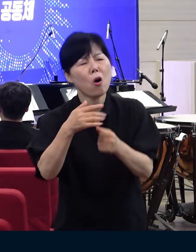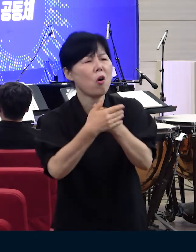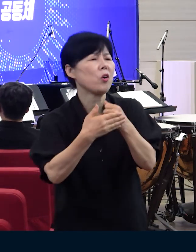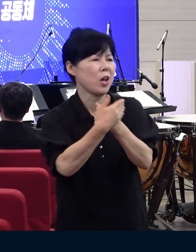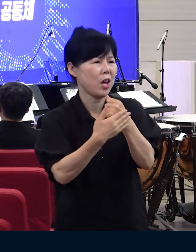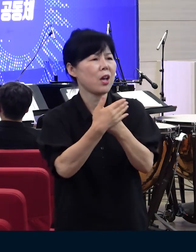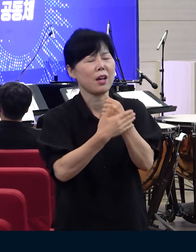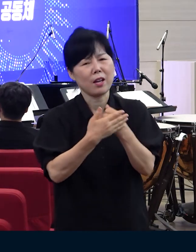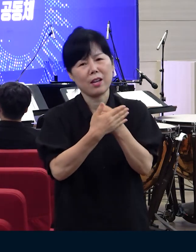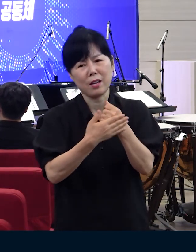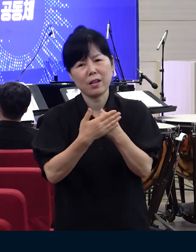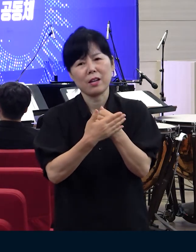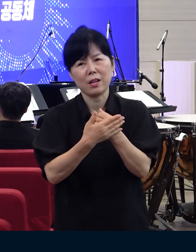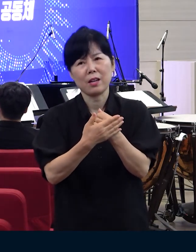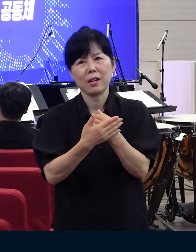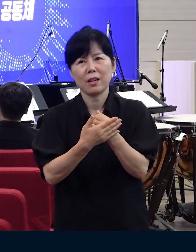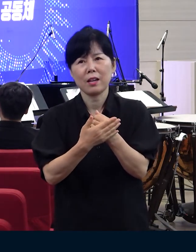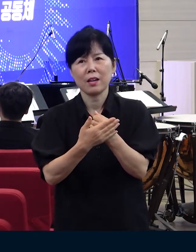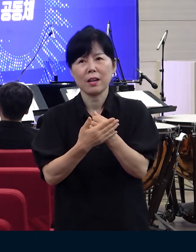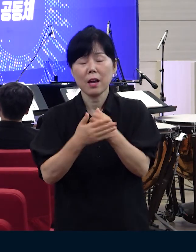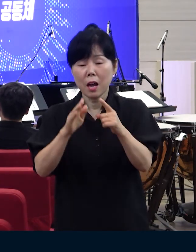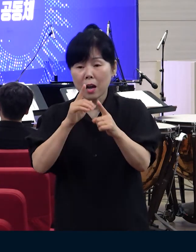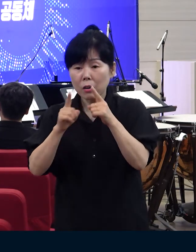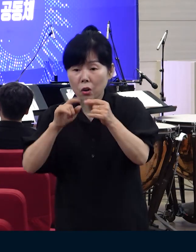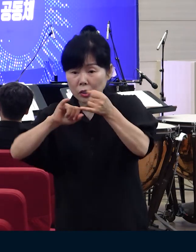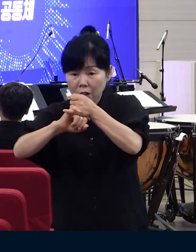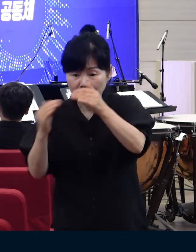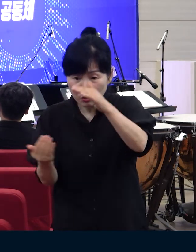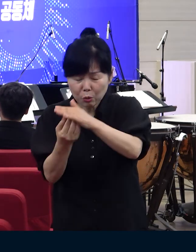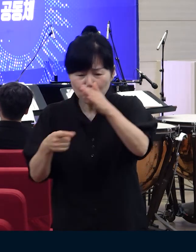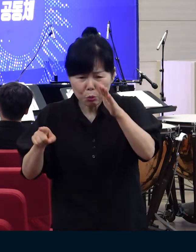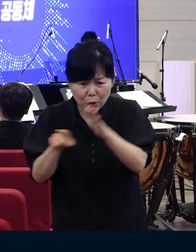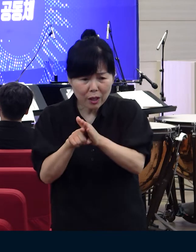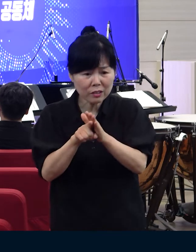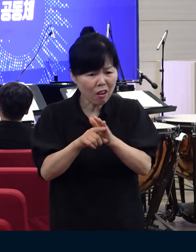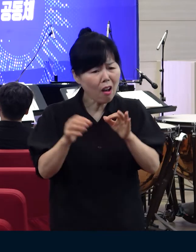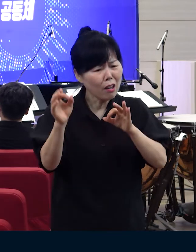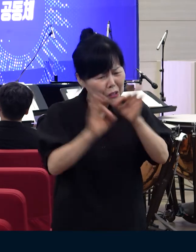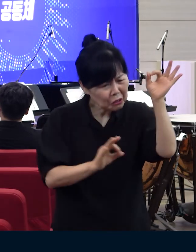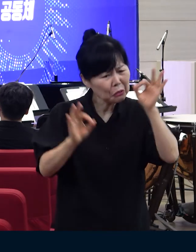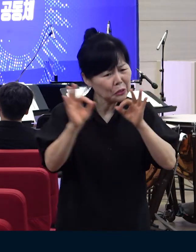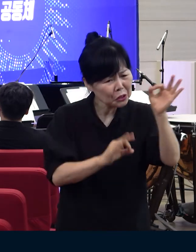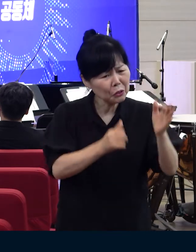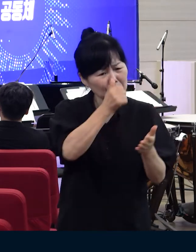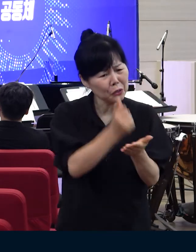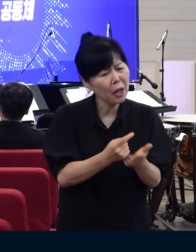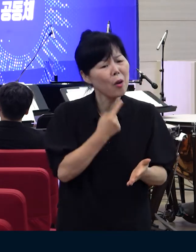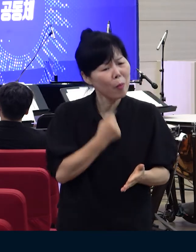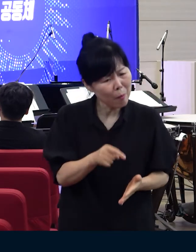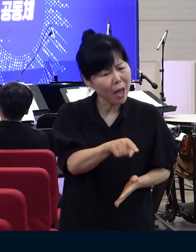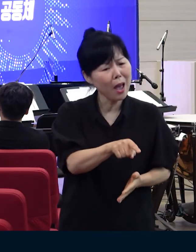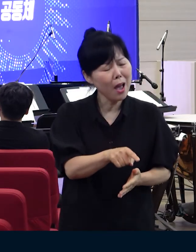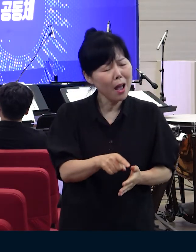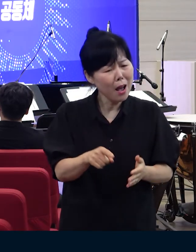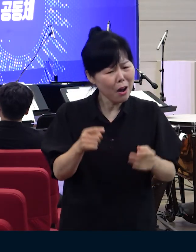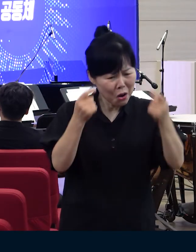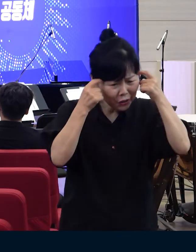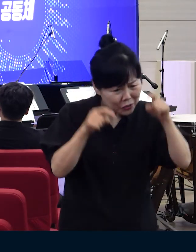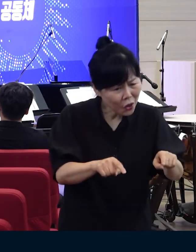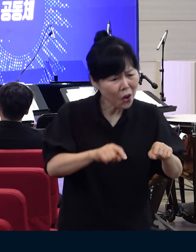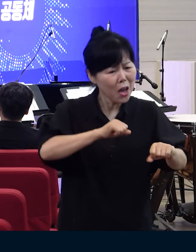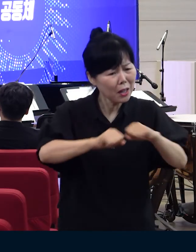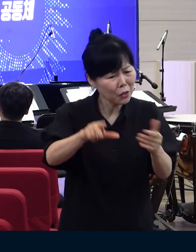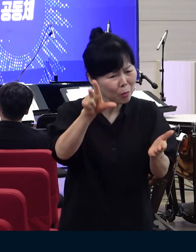그러니까 말이죠, 그 언약을 이루기 위해서 그가 비록 때때로 실수하고 그가 때때로 범죄하고 그가 자격이 안 되고